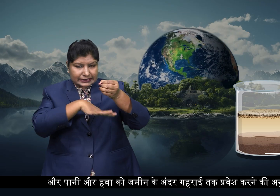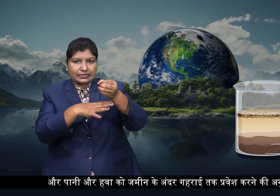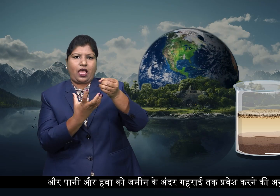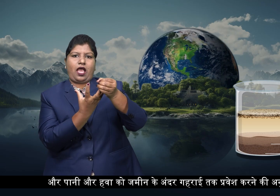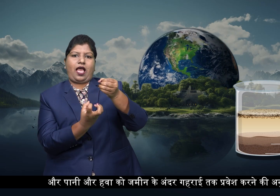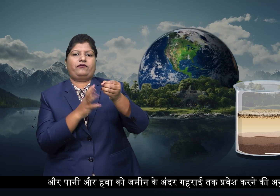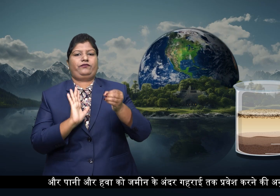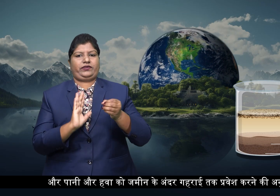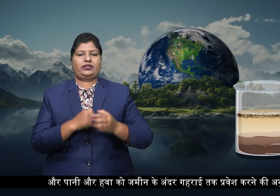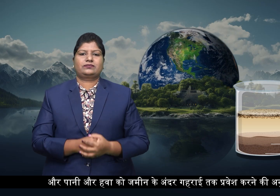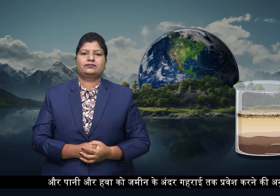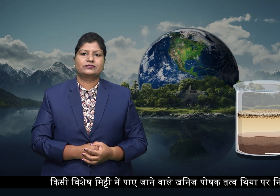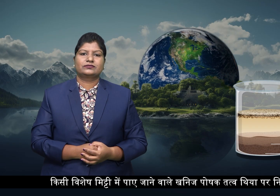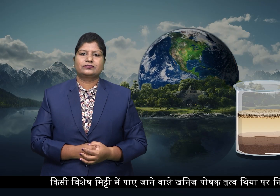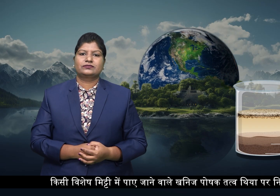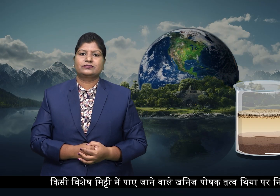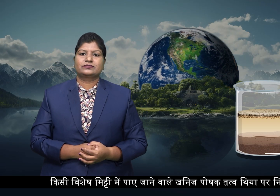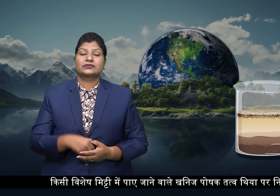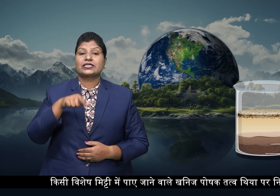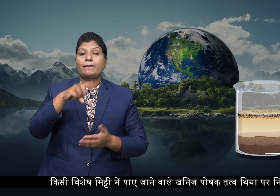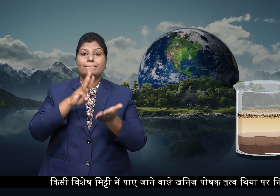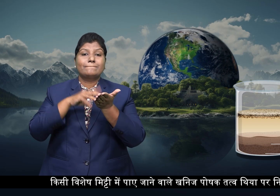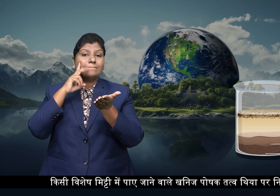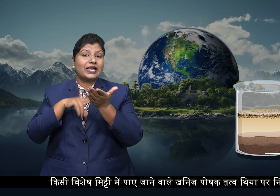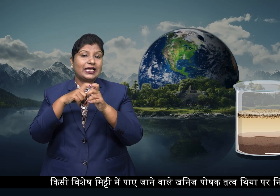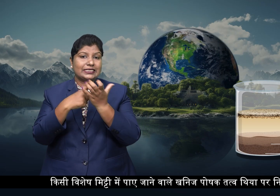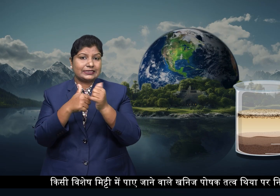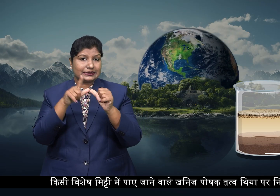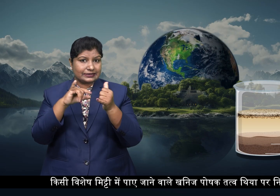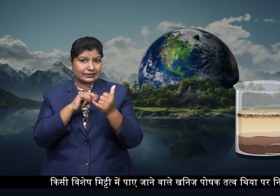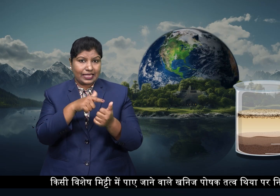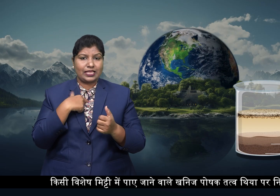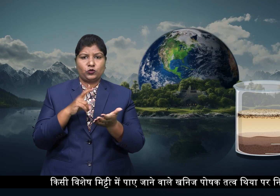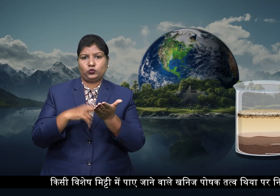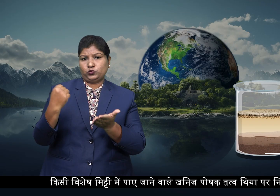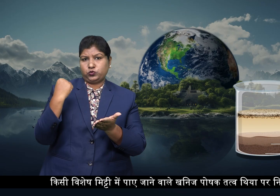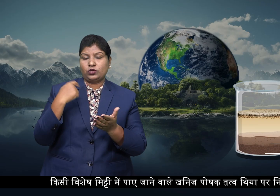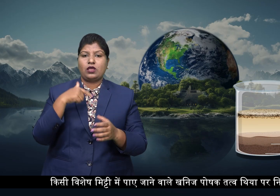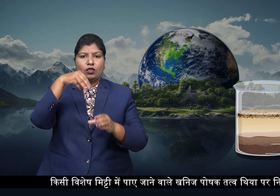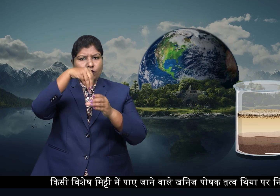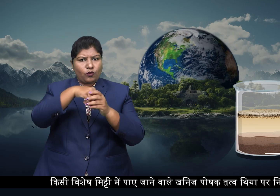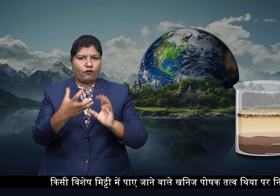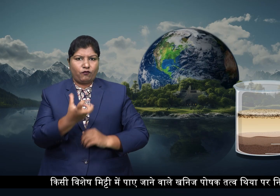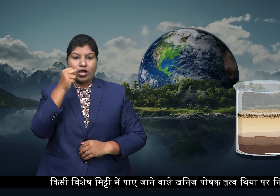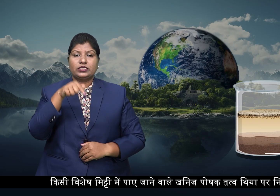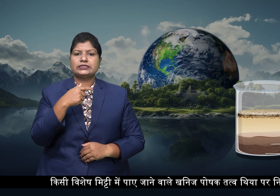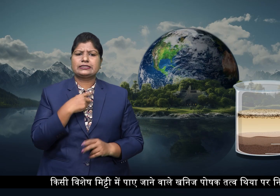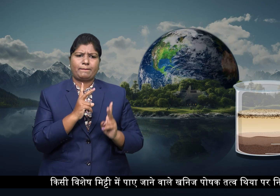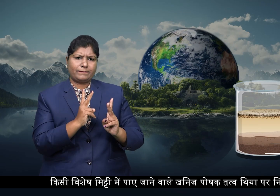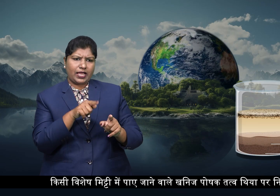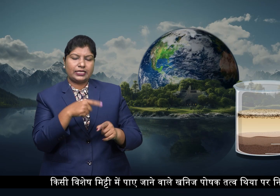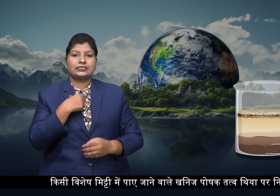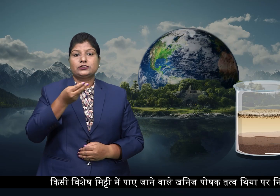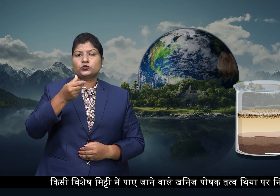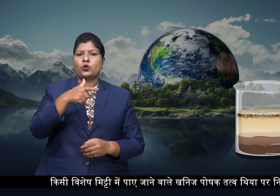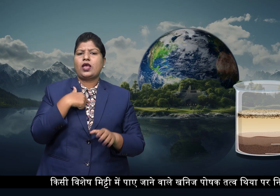देता है। सातवां, किसी विशेष मिट्टी में पाए जाने वाले खनिज पोषक तत्व